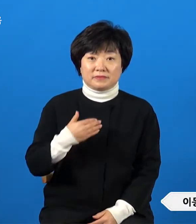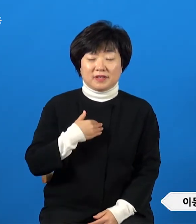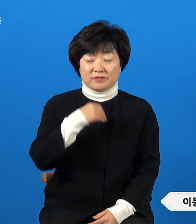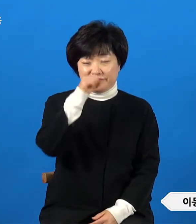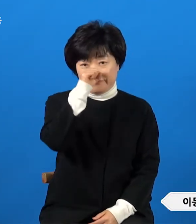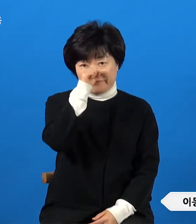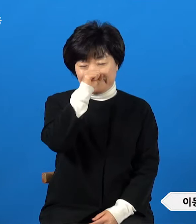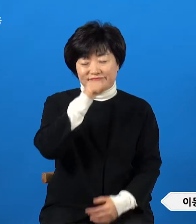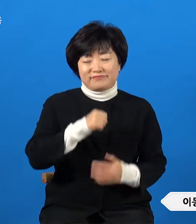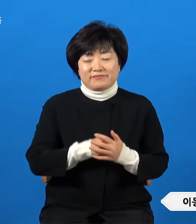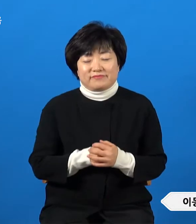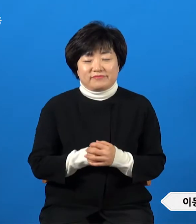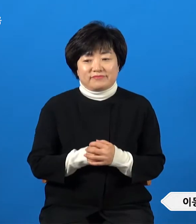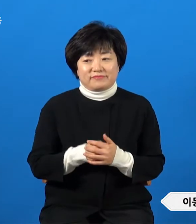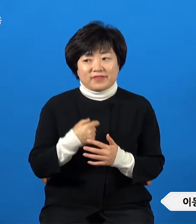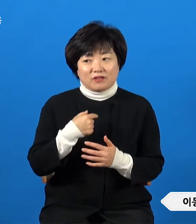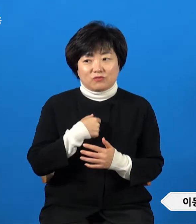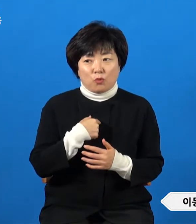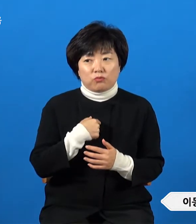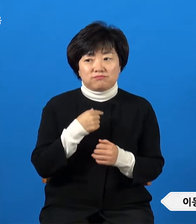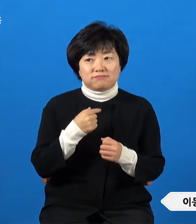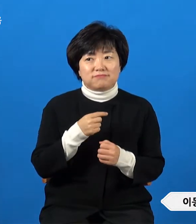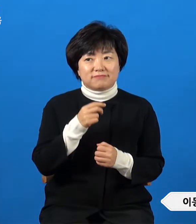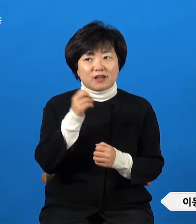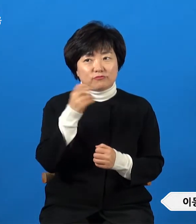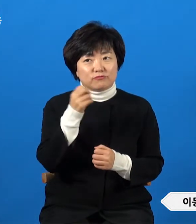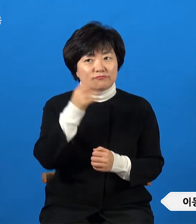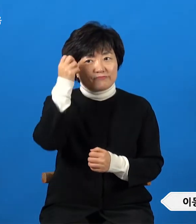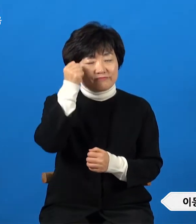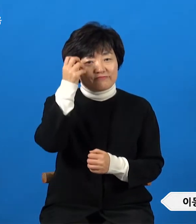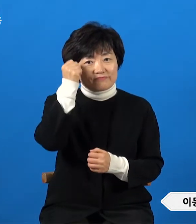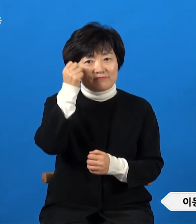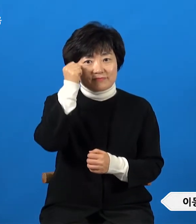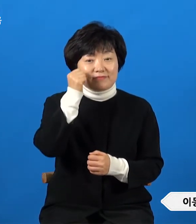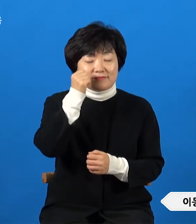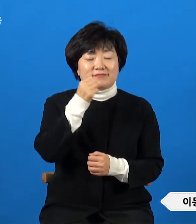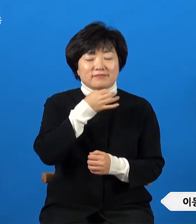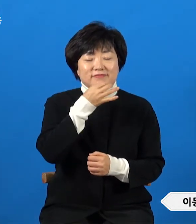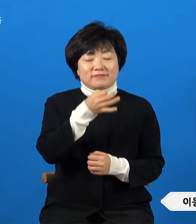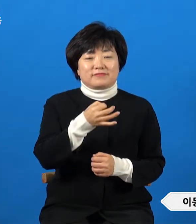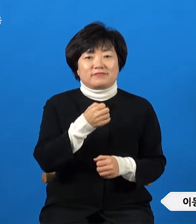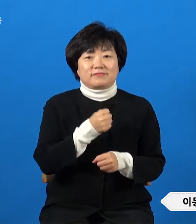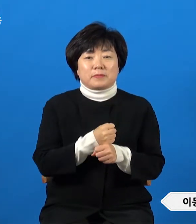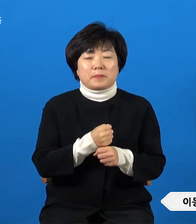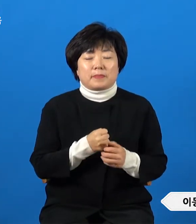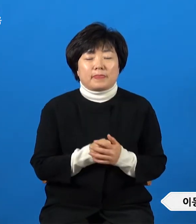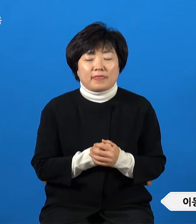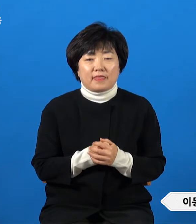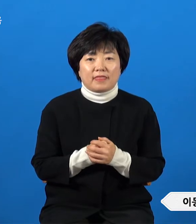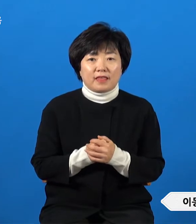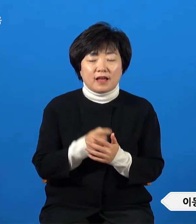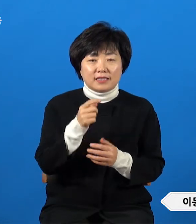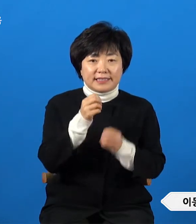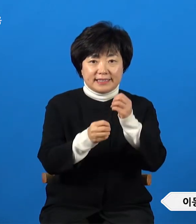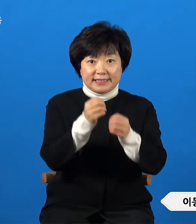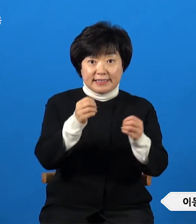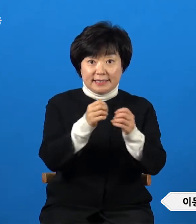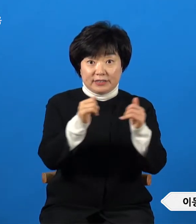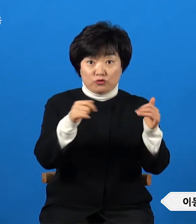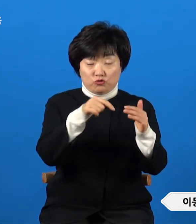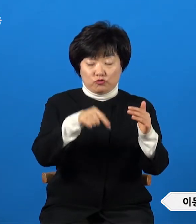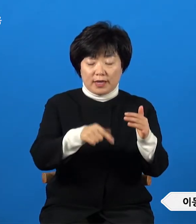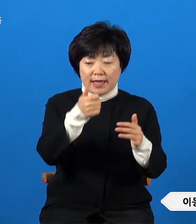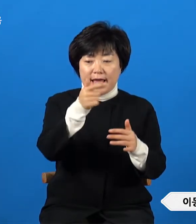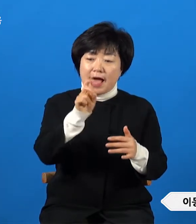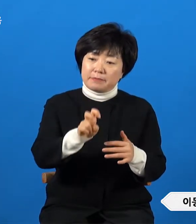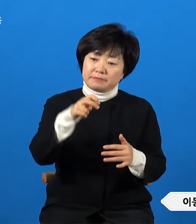제가 참 좋아하고 애송하는 시 가운데 지금은 고인이 된 기독교 사상가 함석헌